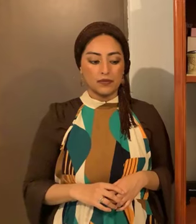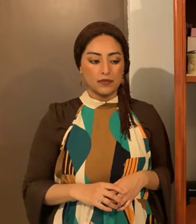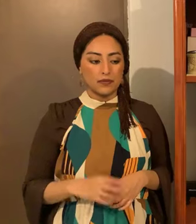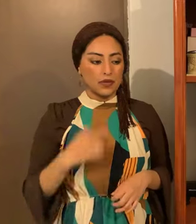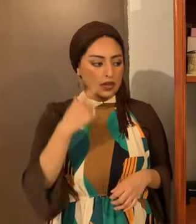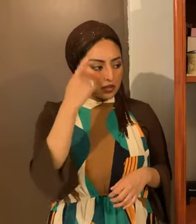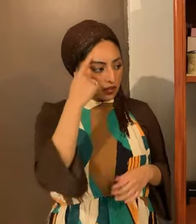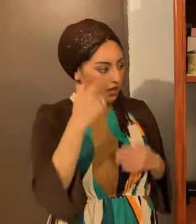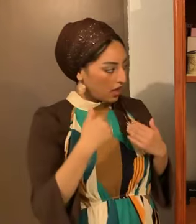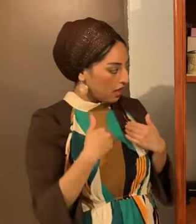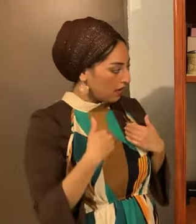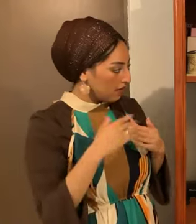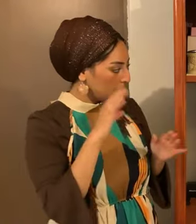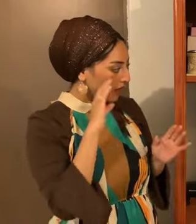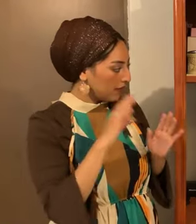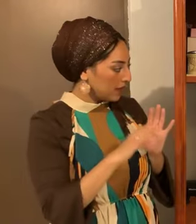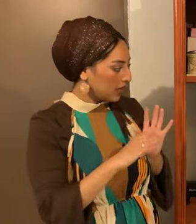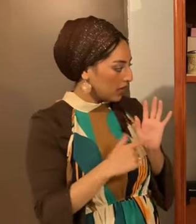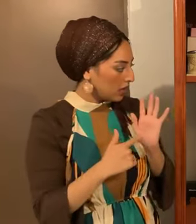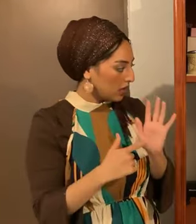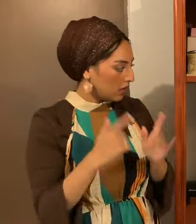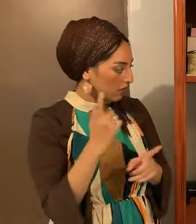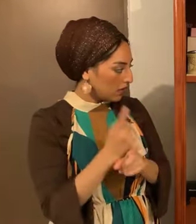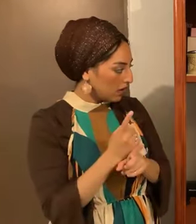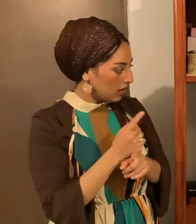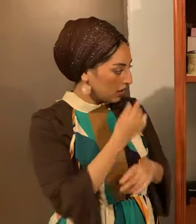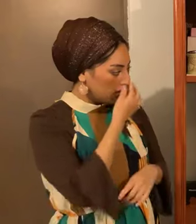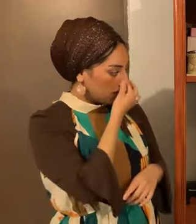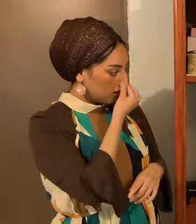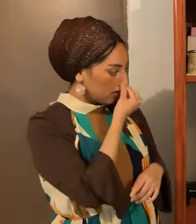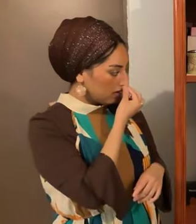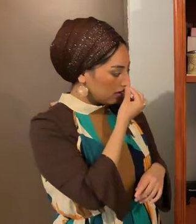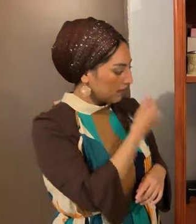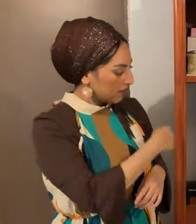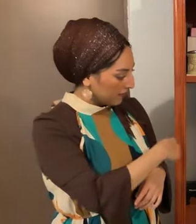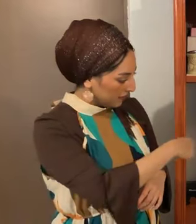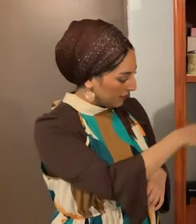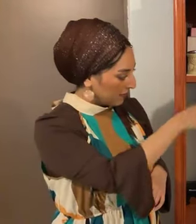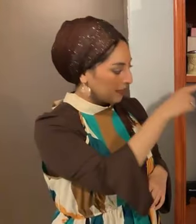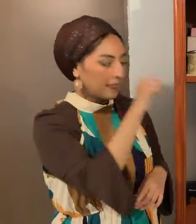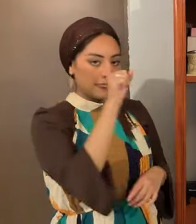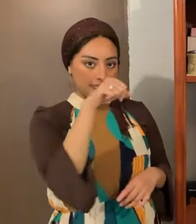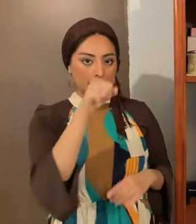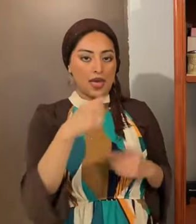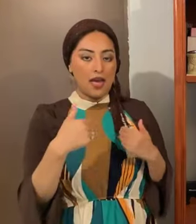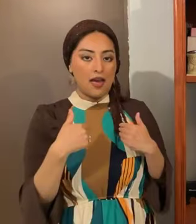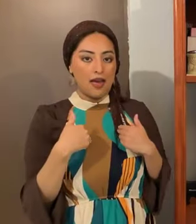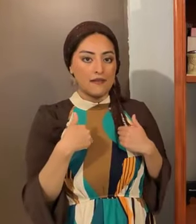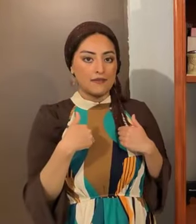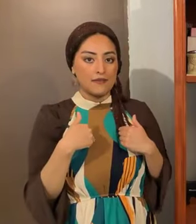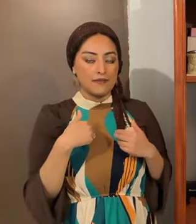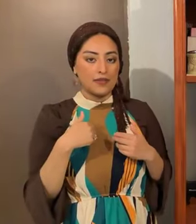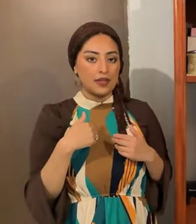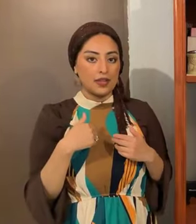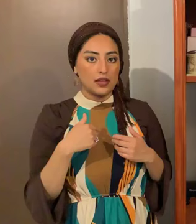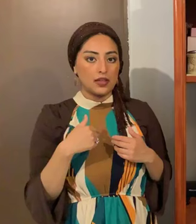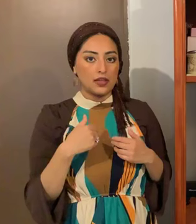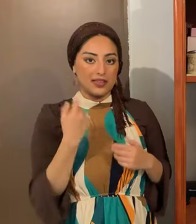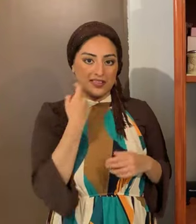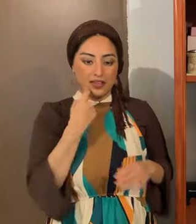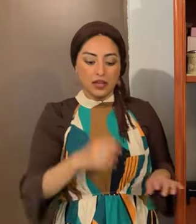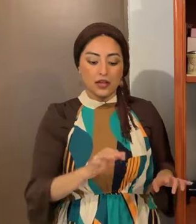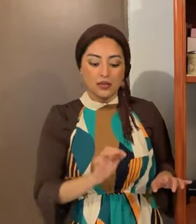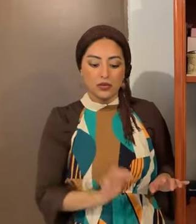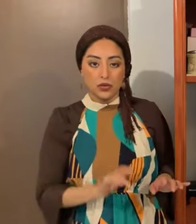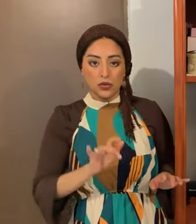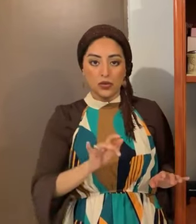creo que tenemos unas diapositivas, ¿verdad, amado Roe? De eso, sí, aquí está. Precisamente las notas que toque